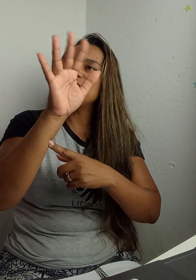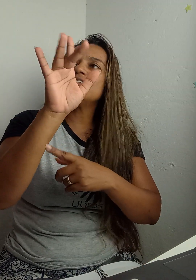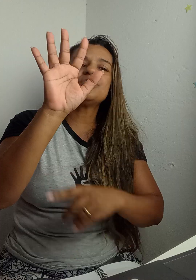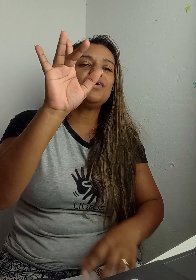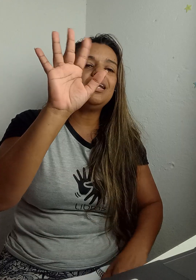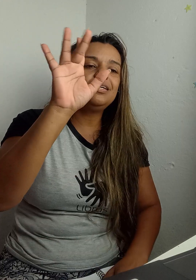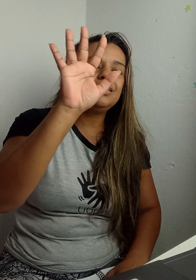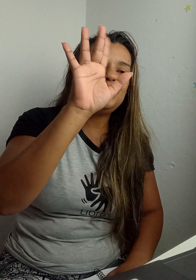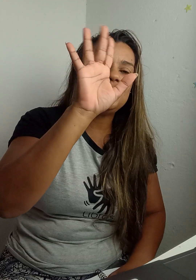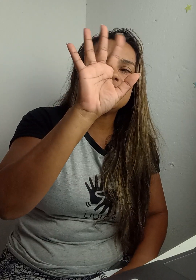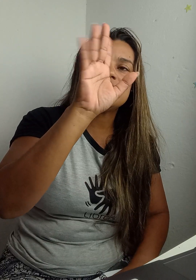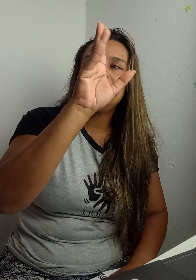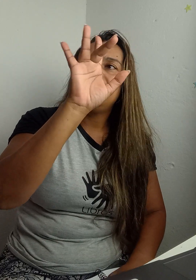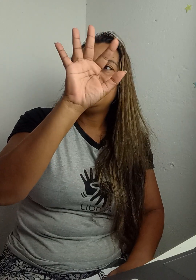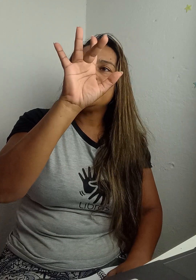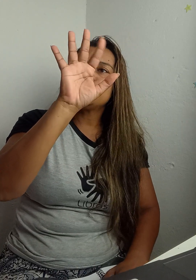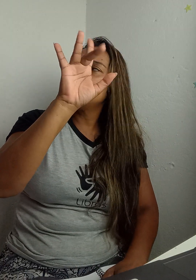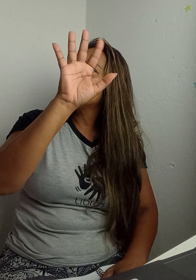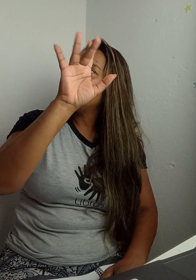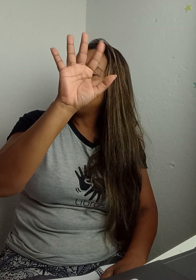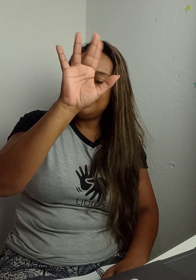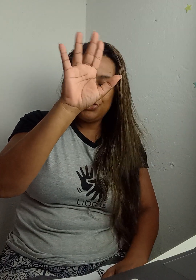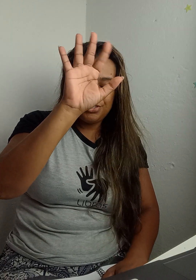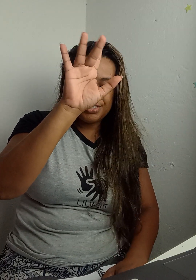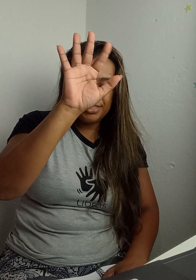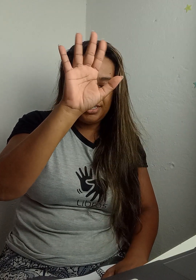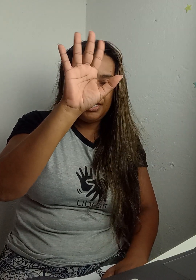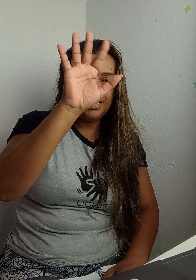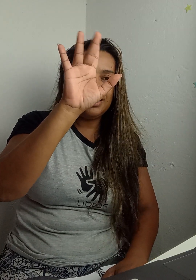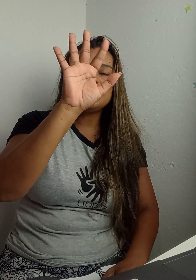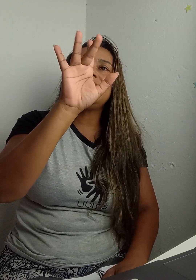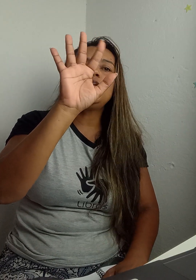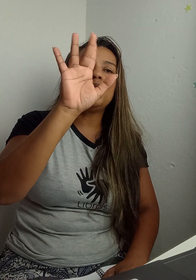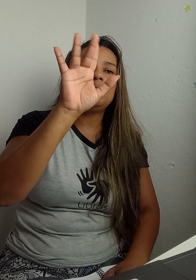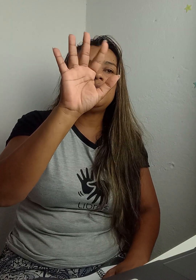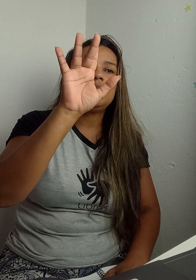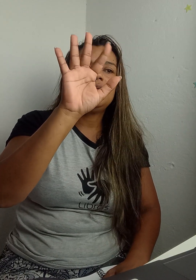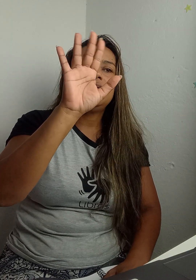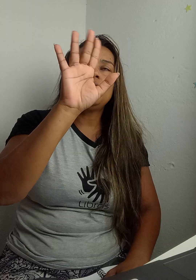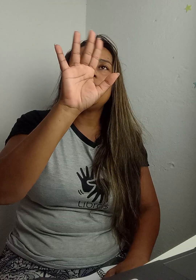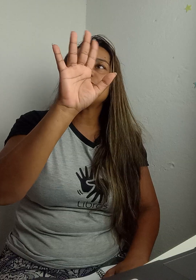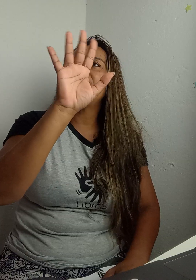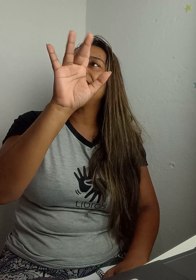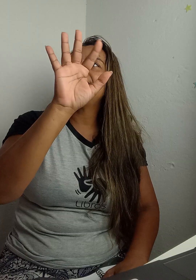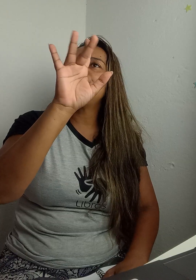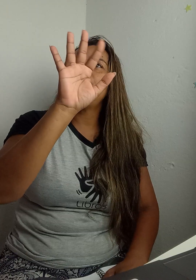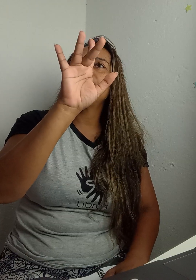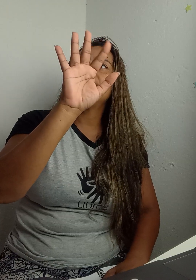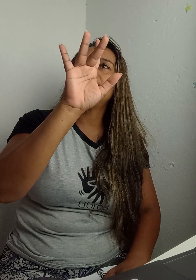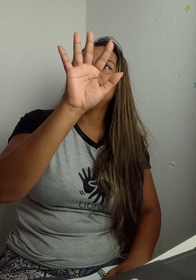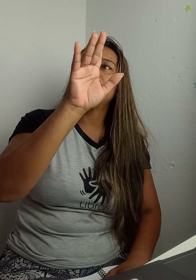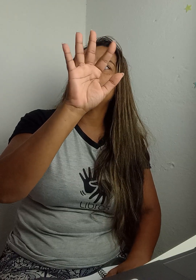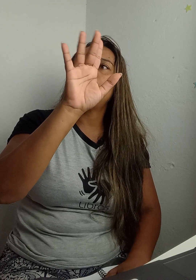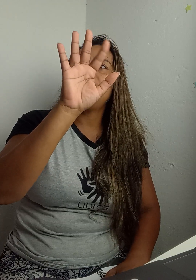gramática as falanges. As suas falanges aqui, elas têm nome. Eu não posso falar dedinho, dedão, dedo do